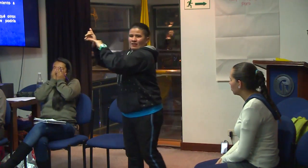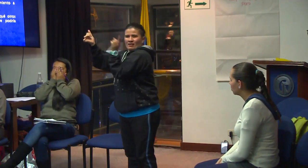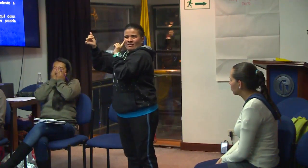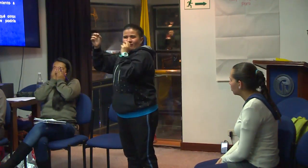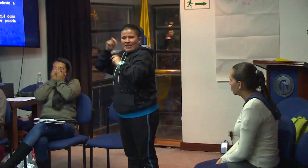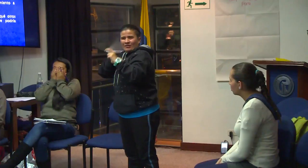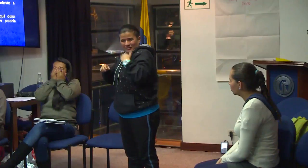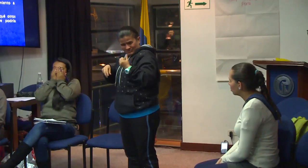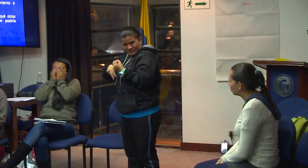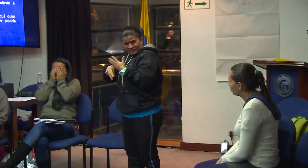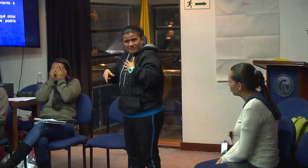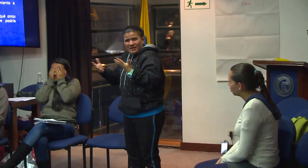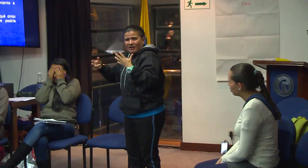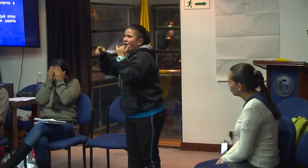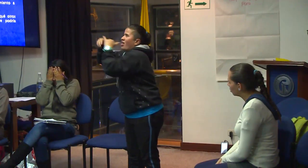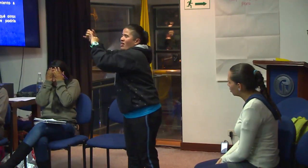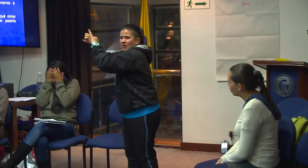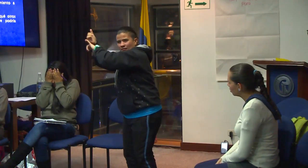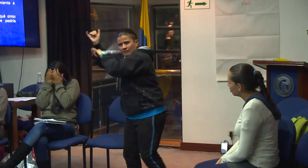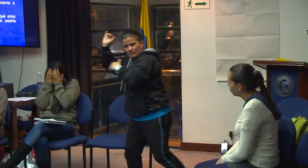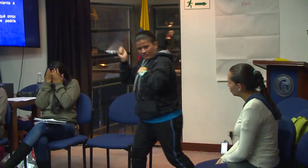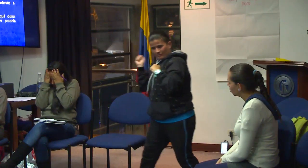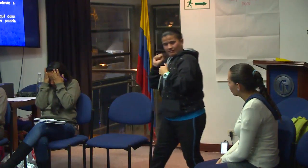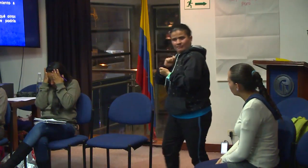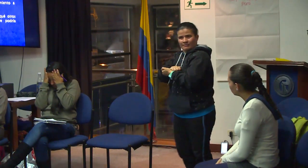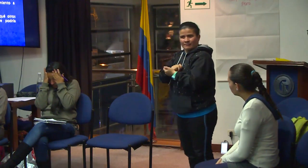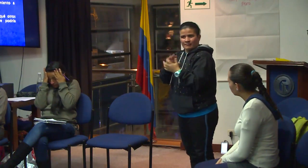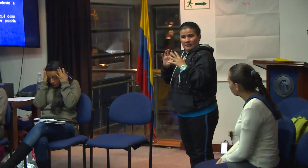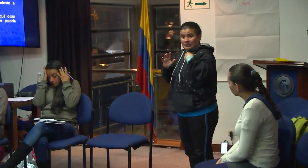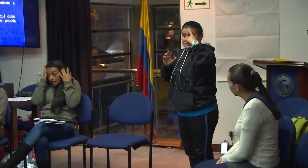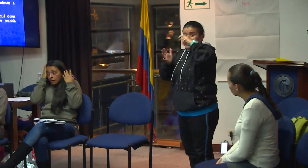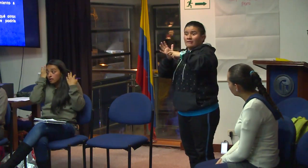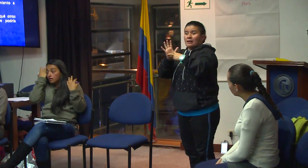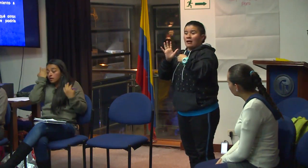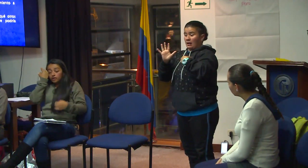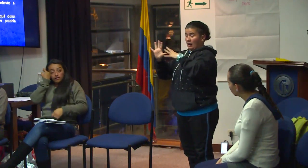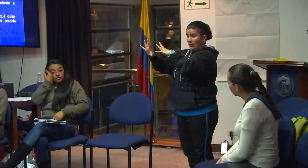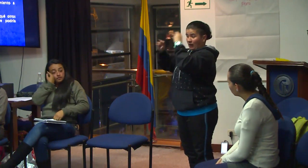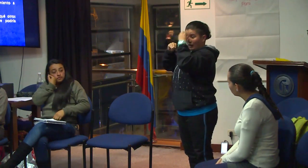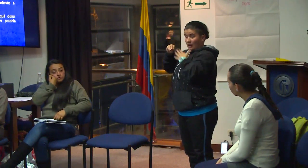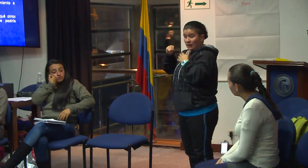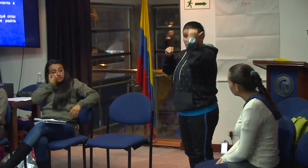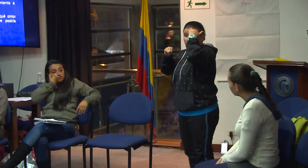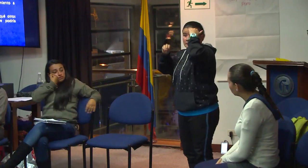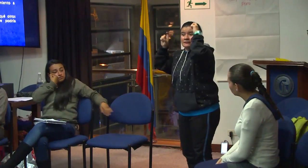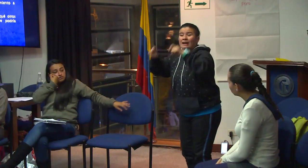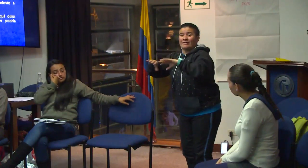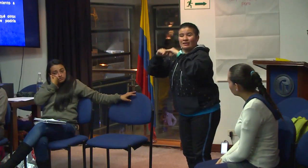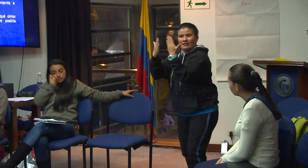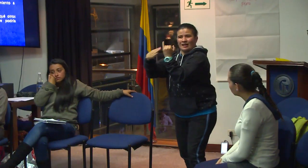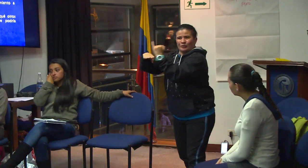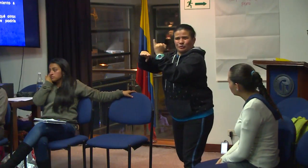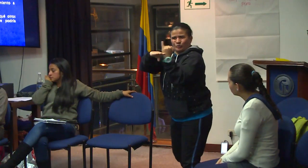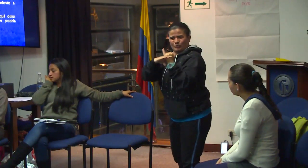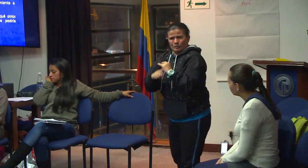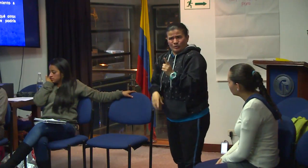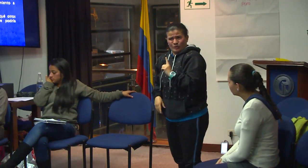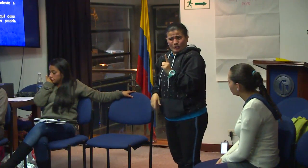aprendizaje? No estar dependiendo de lo que... Paulo Freire hizo una propuesta, ¿no? Para que tenga un